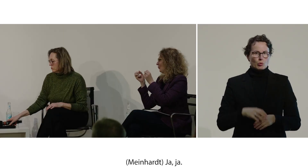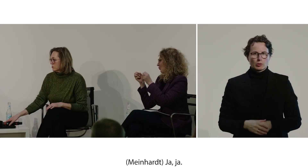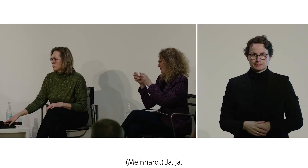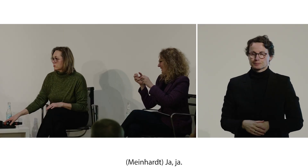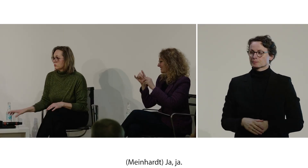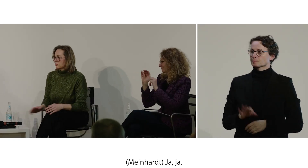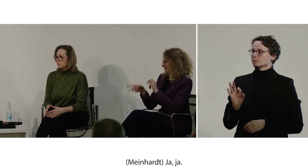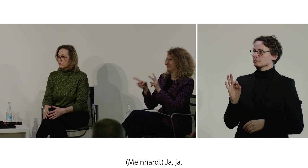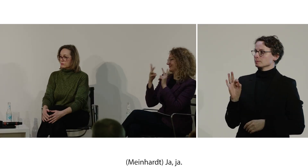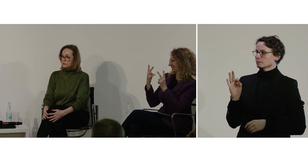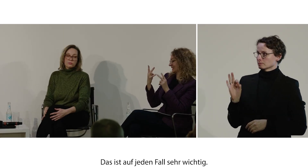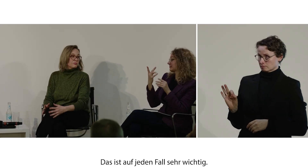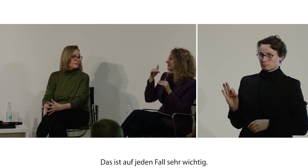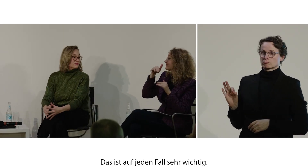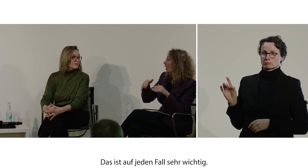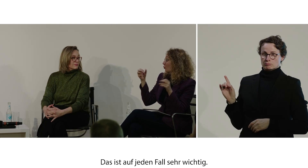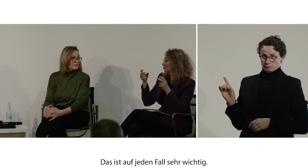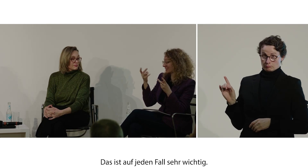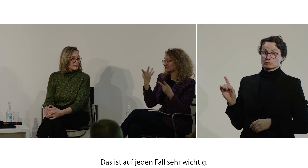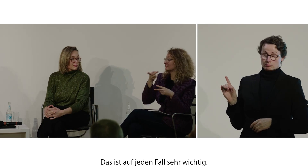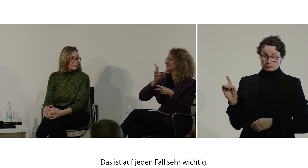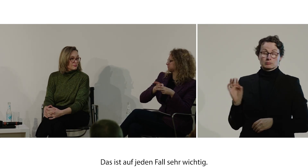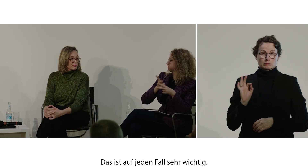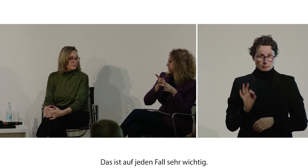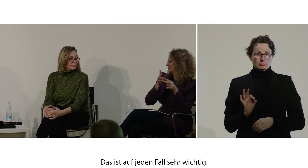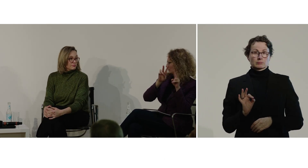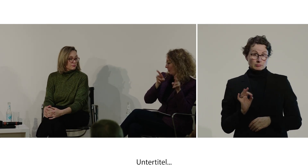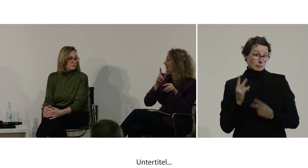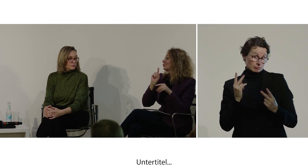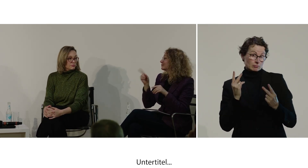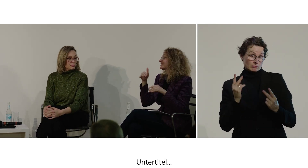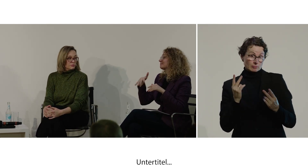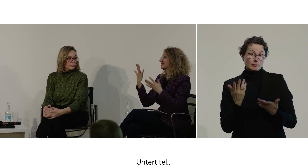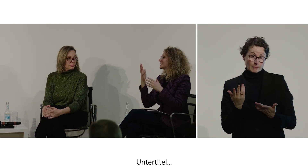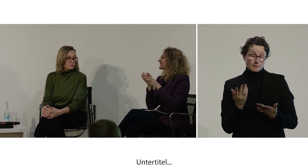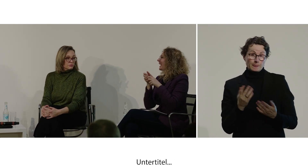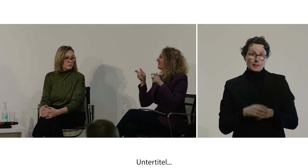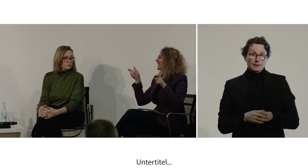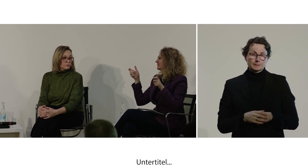Ja, ja, das ist auf jeden Fall sehr wichtig, Untertitel.